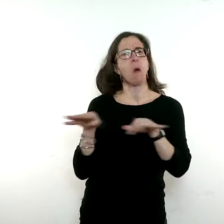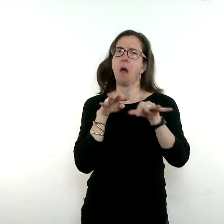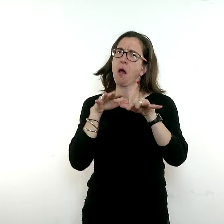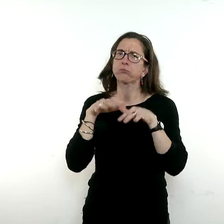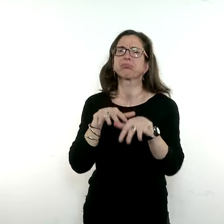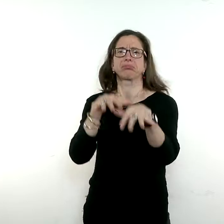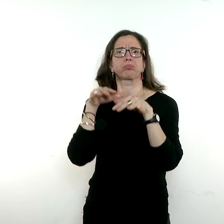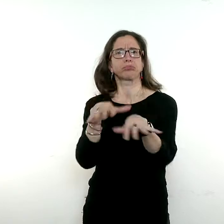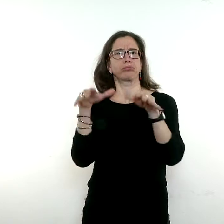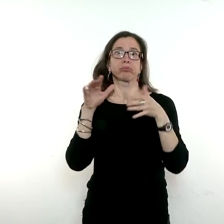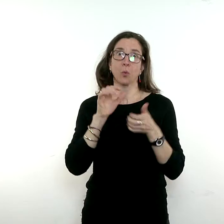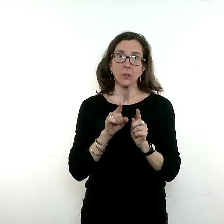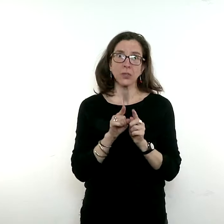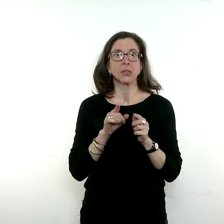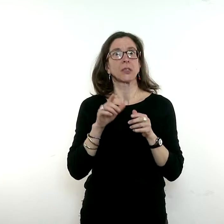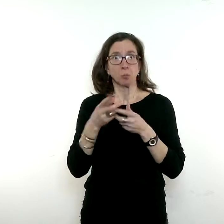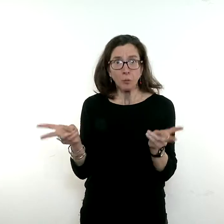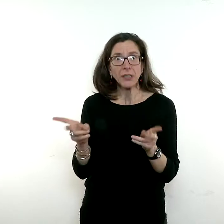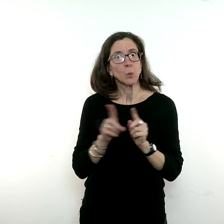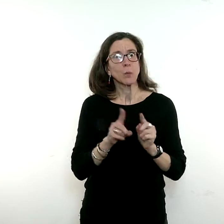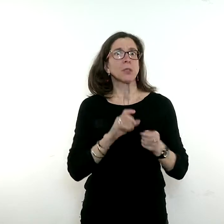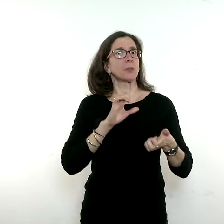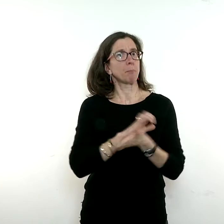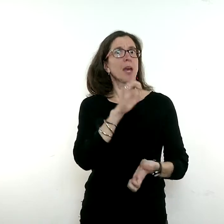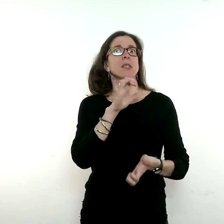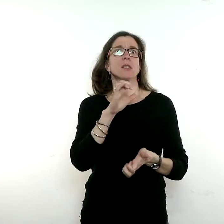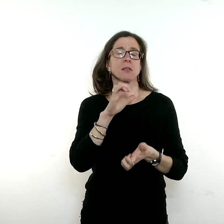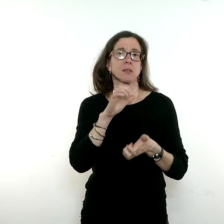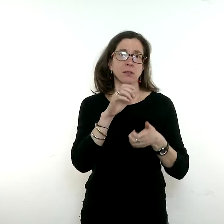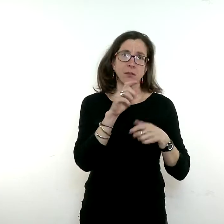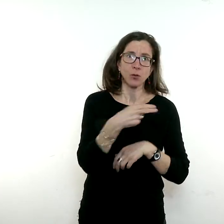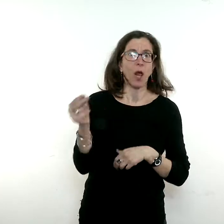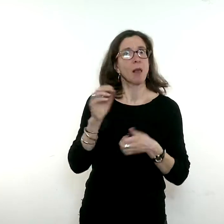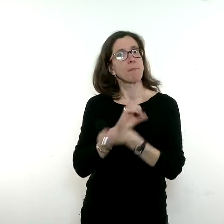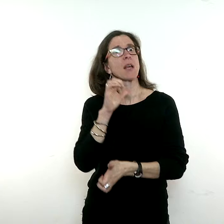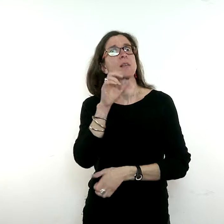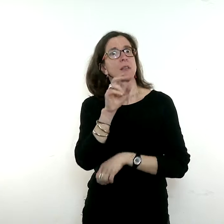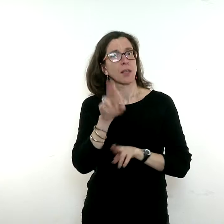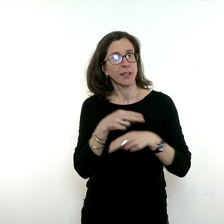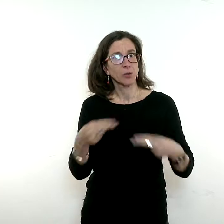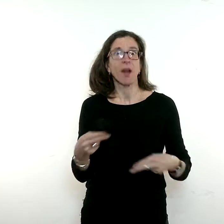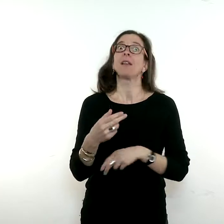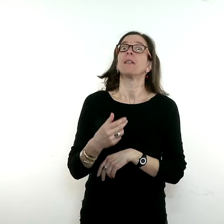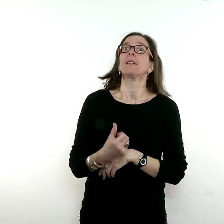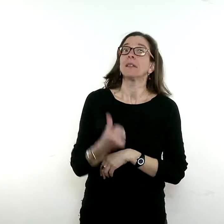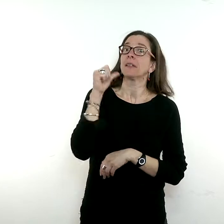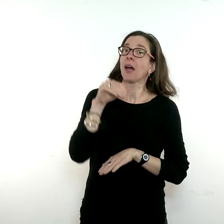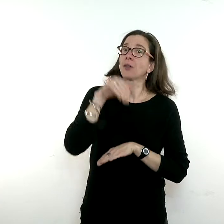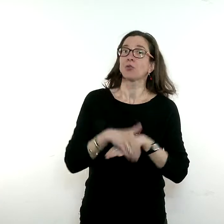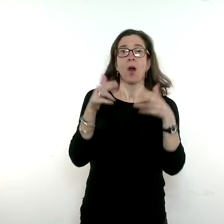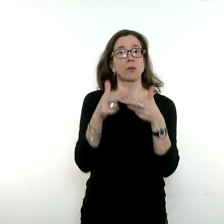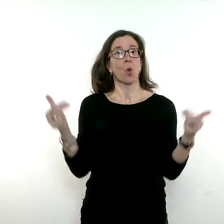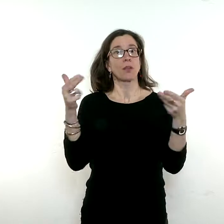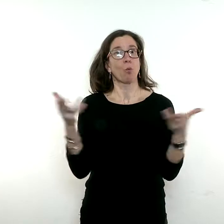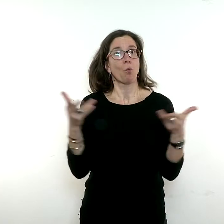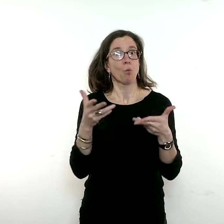presse nationale et internationale. Hier soir, nous avons inauguré l'exposition d'Andy Summers, ex-guitariste de Police et